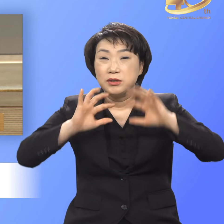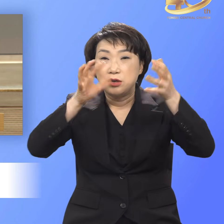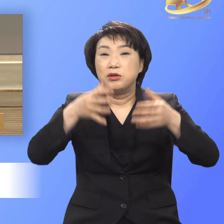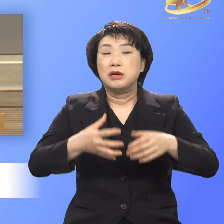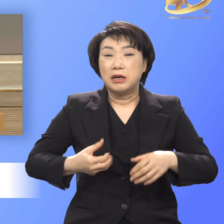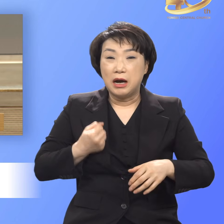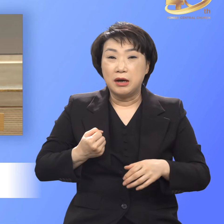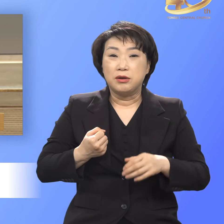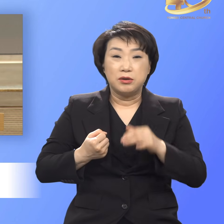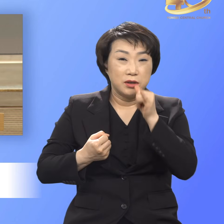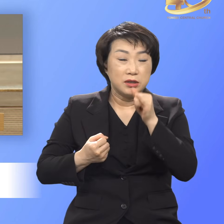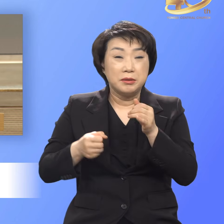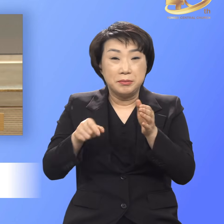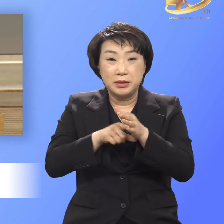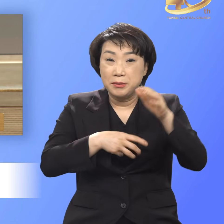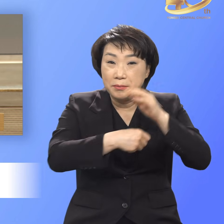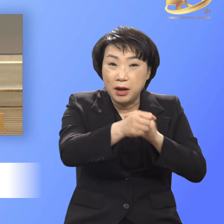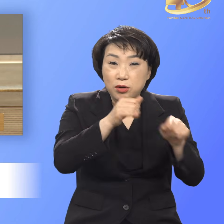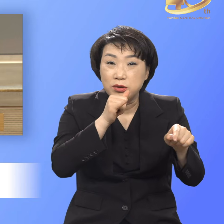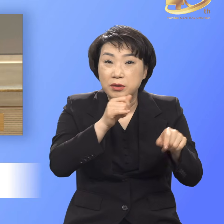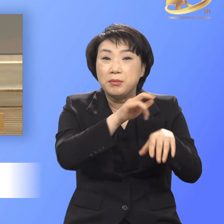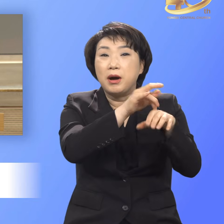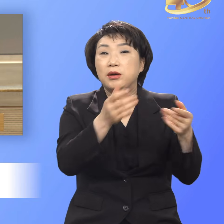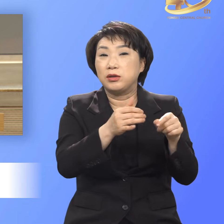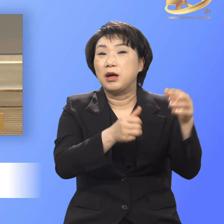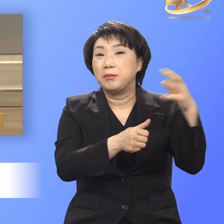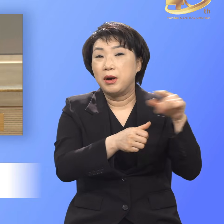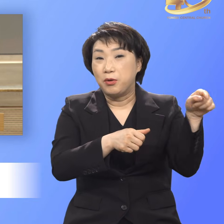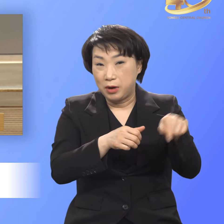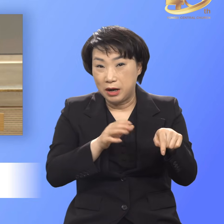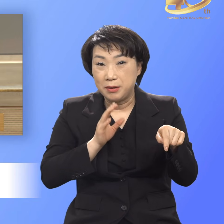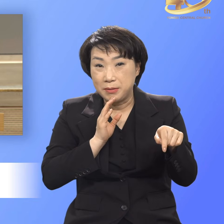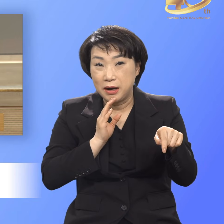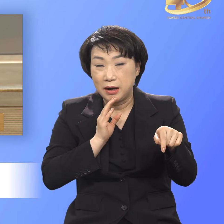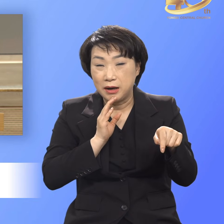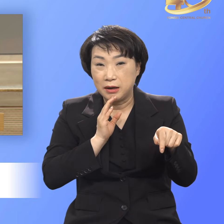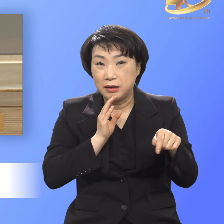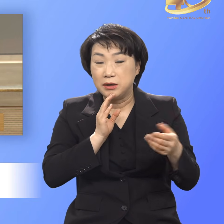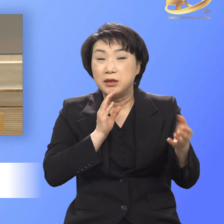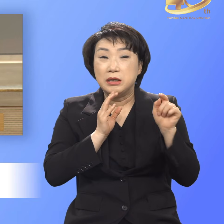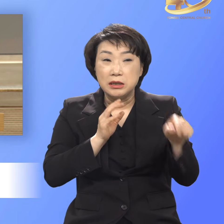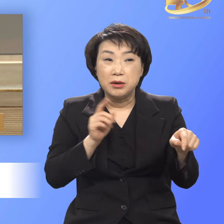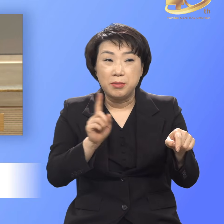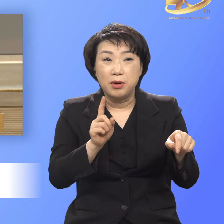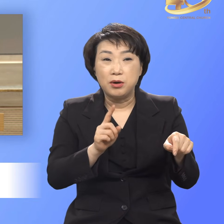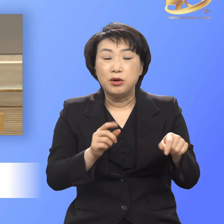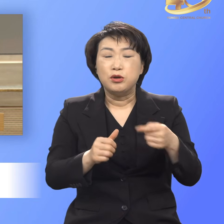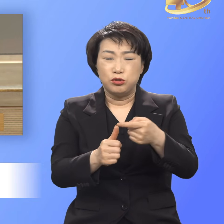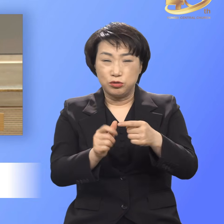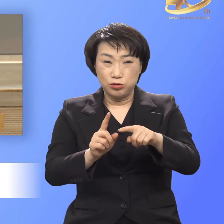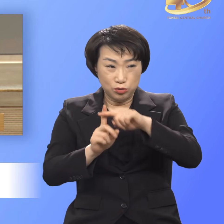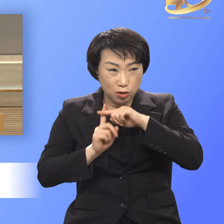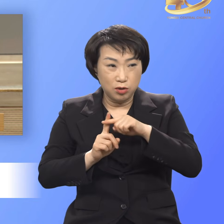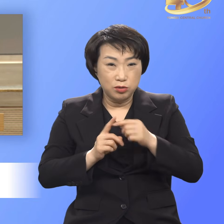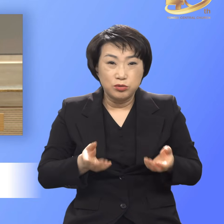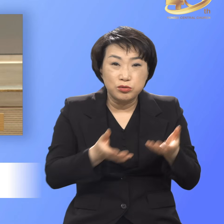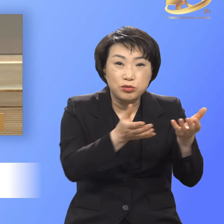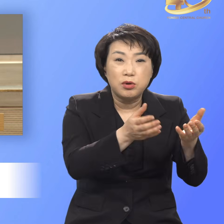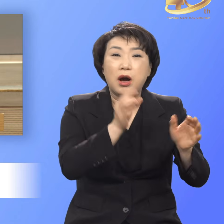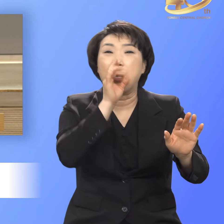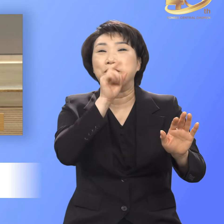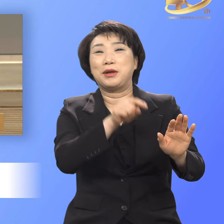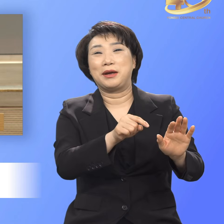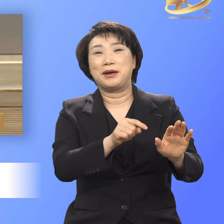천국을 소유할 만한 믿음을 뺏는 마귀 역사에 핍박이 있어. 이것만은 죽어도 절대 양보해서는 안